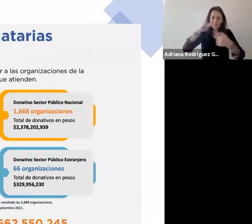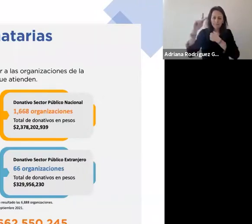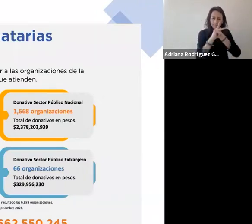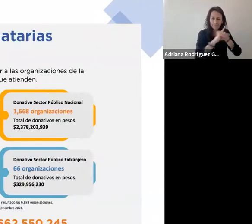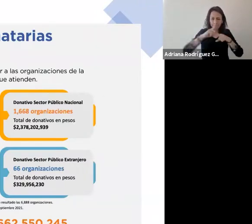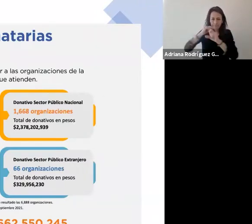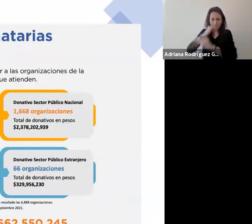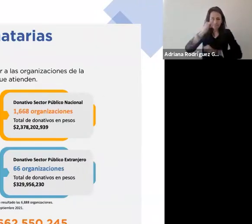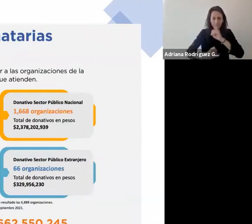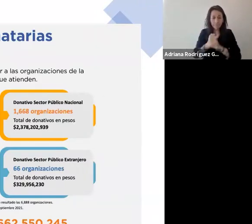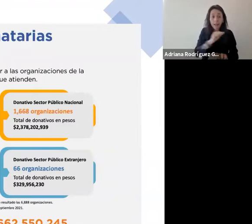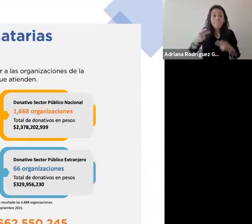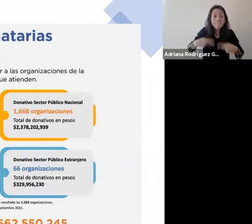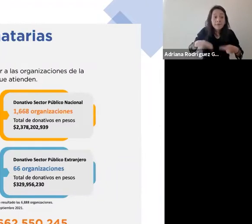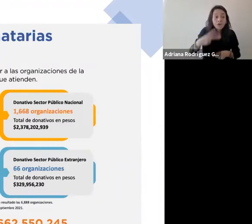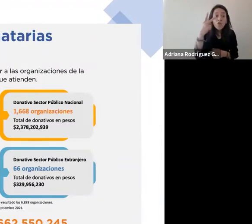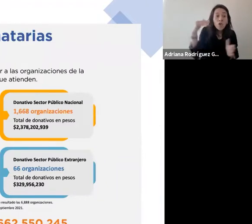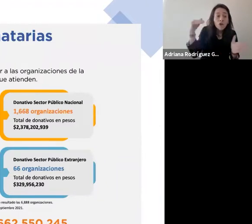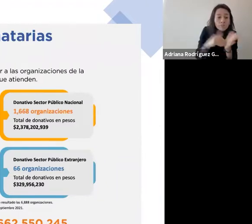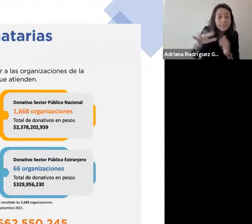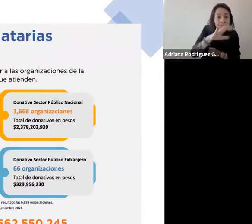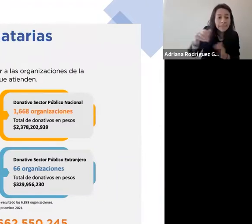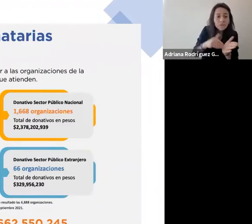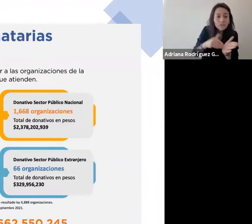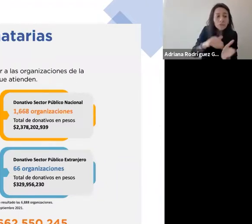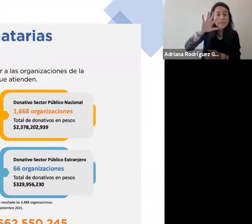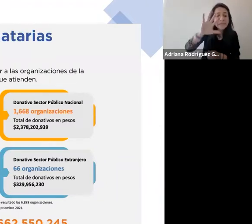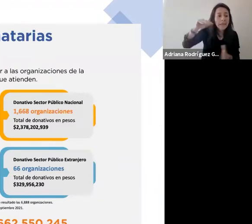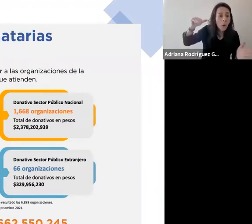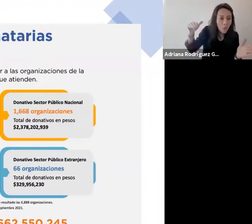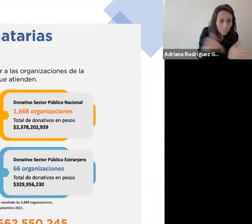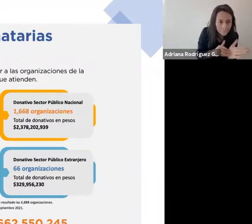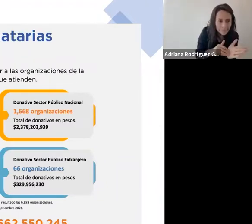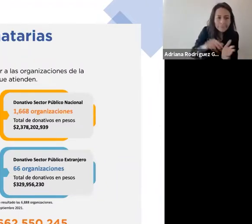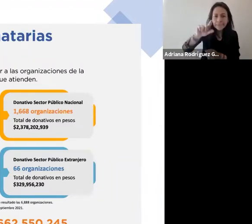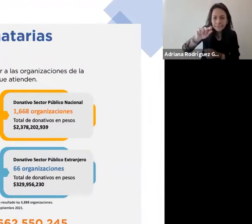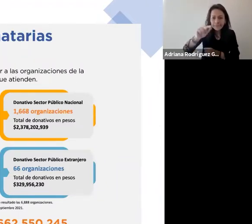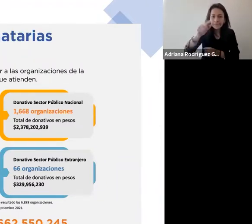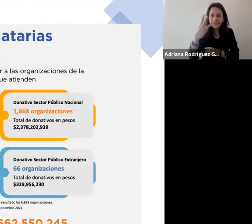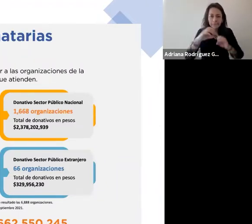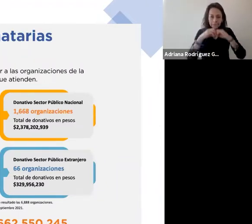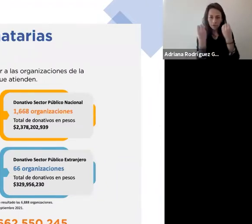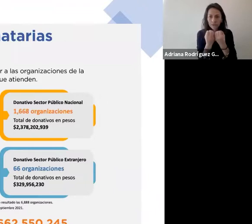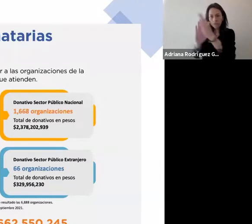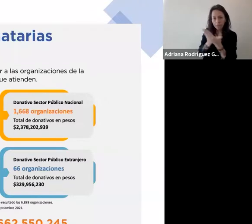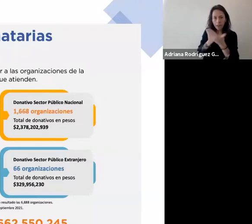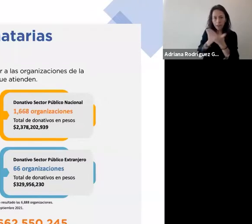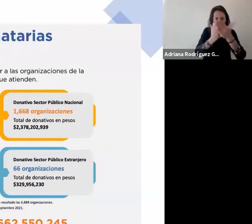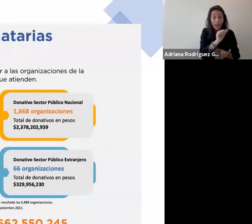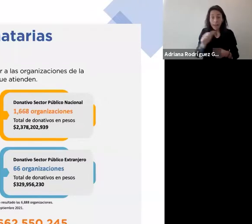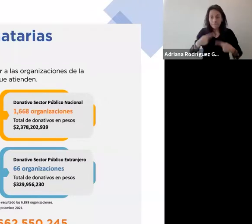son 10,500 millones, 5,073 organizaciones reciben estos donativos. De personas morales,